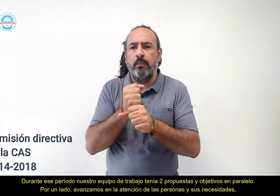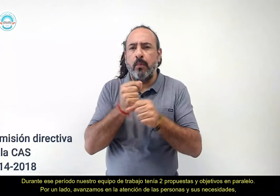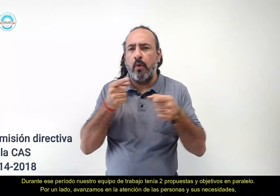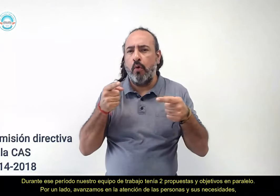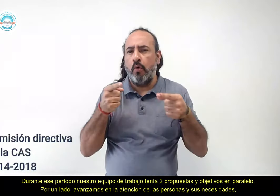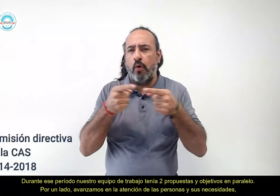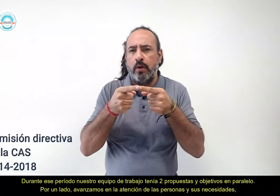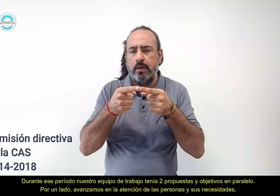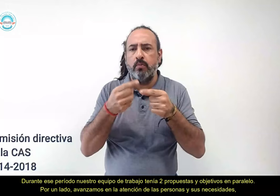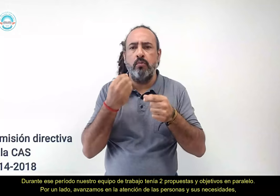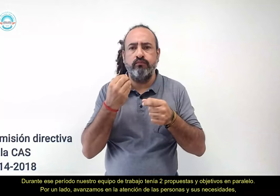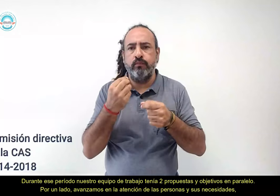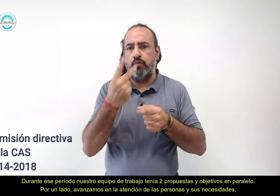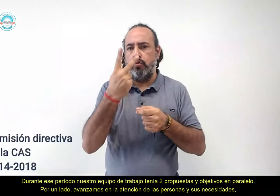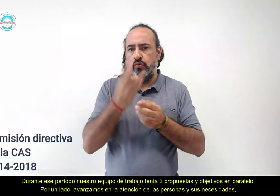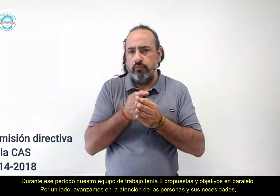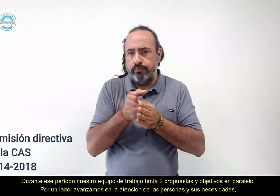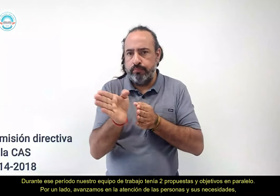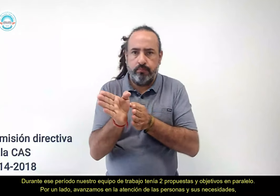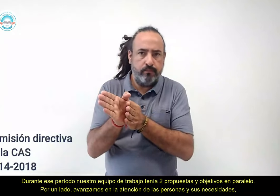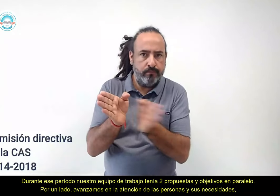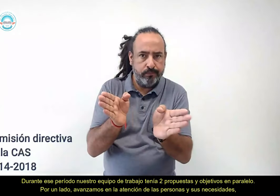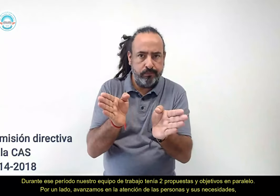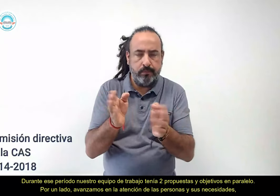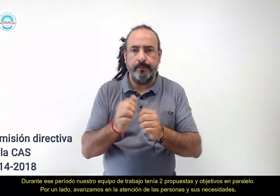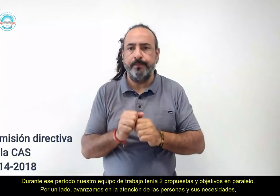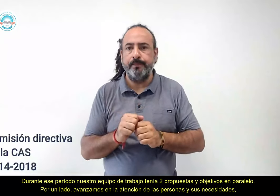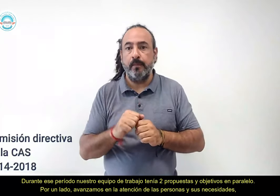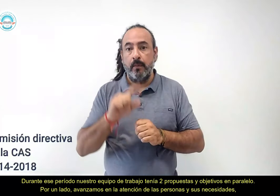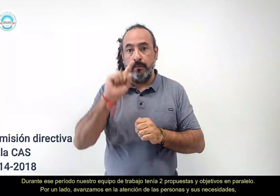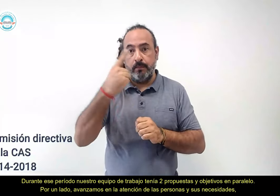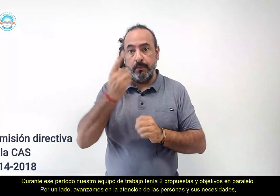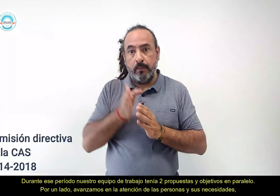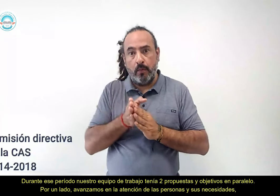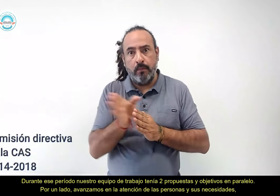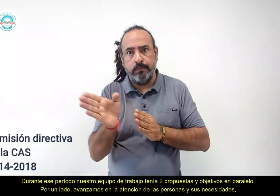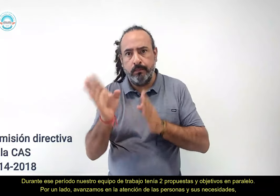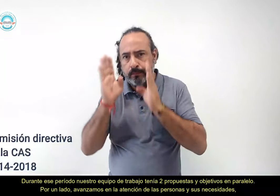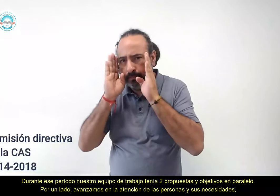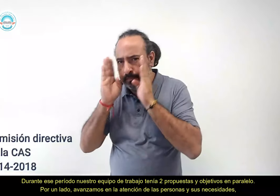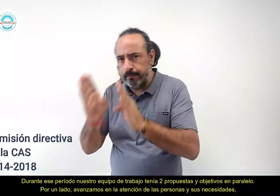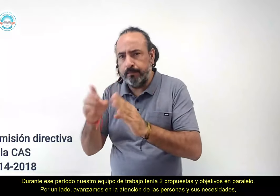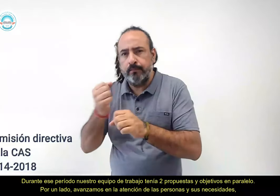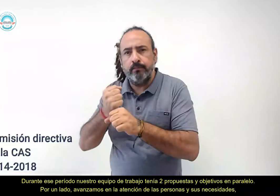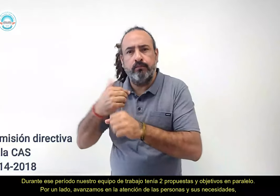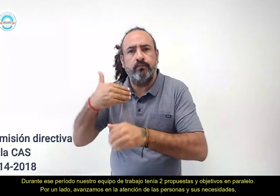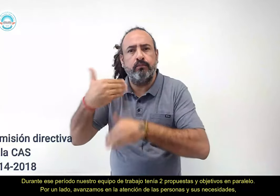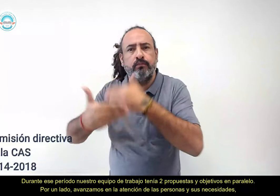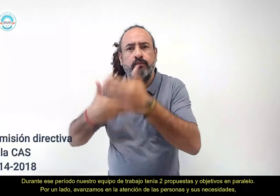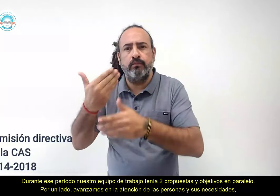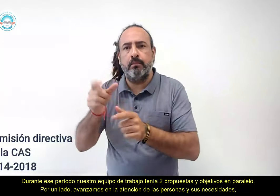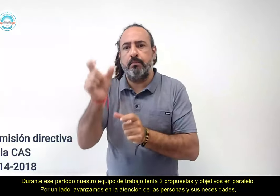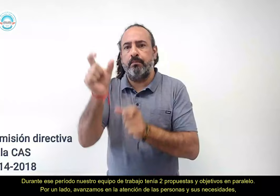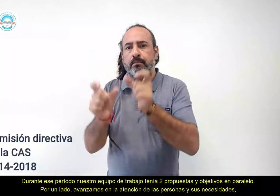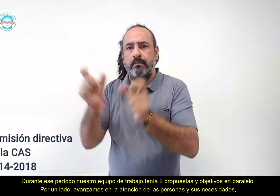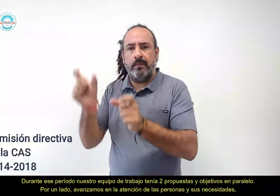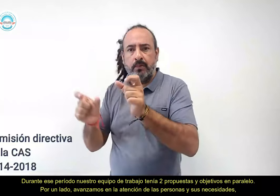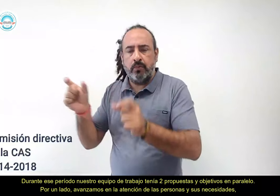2 propuestas y objetivos en paralelo. Por un lado, avanzamos en la atención de las personas y sus